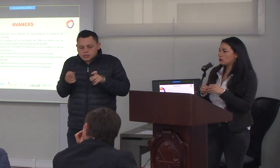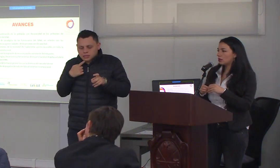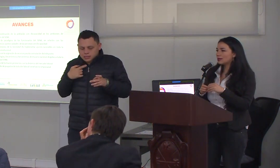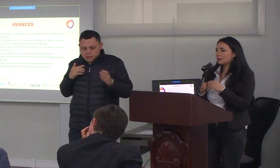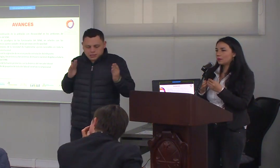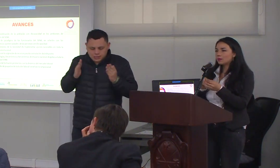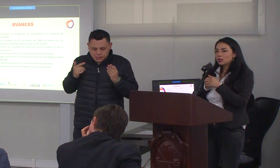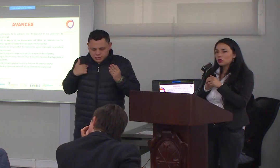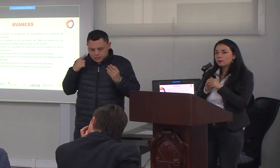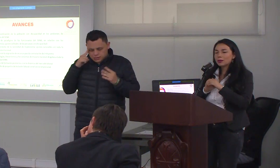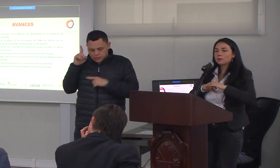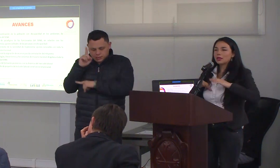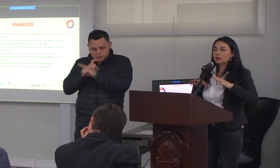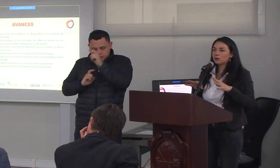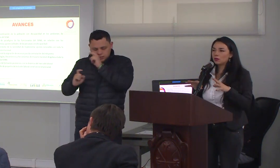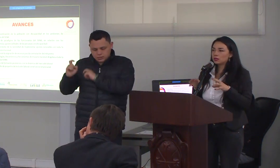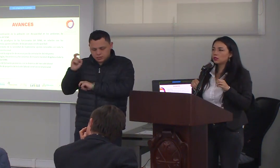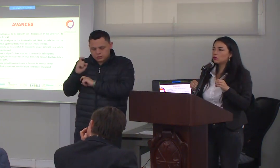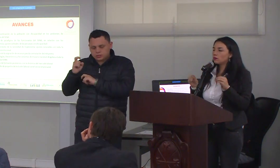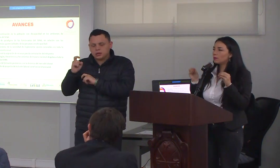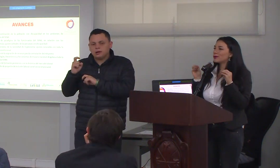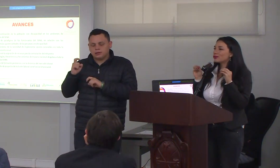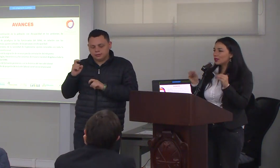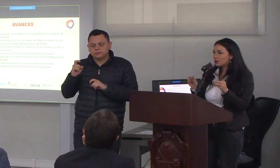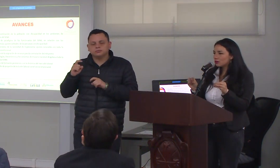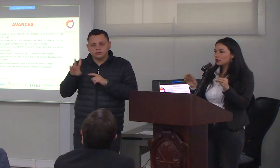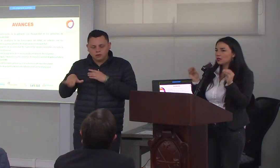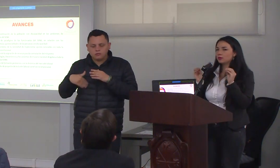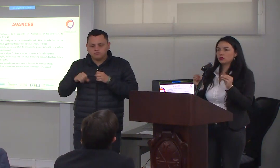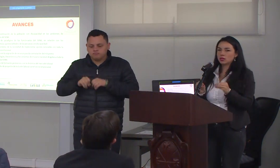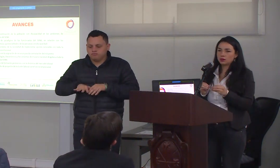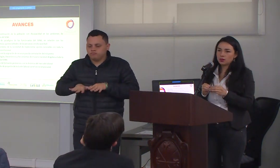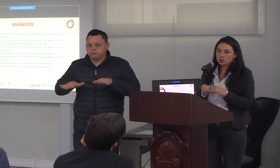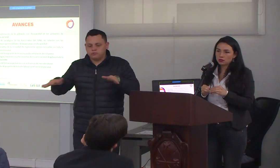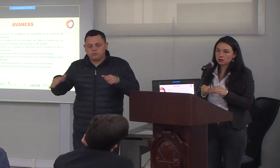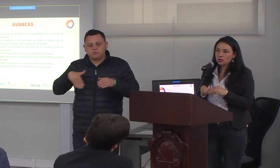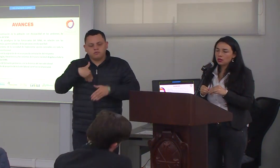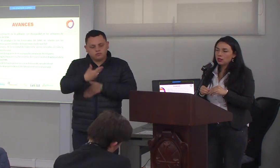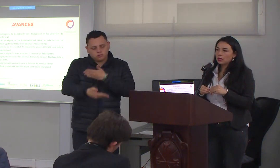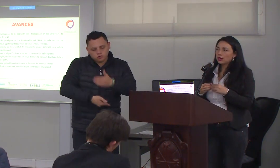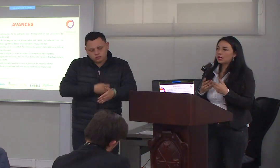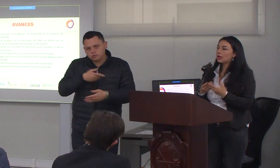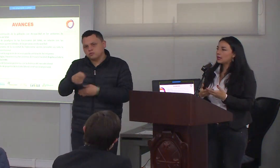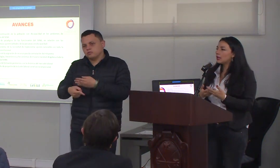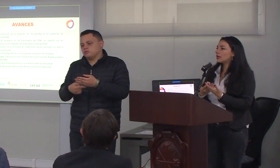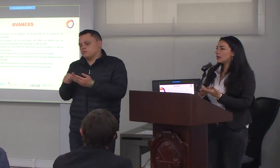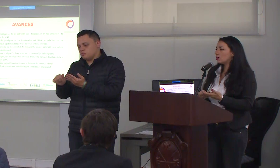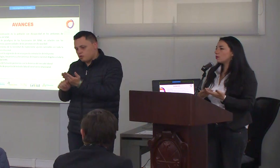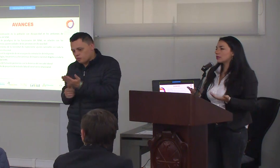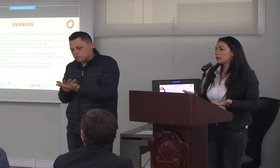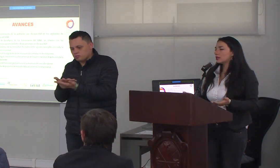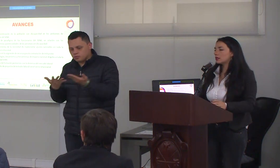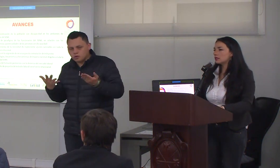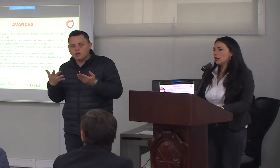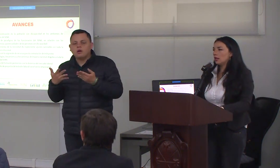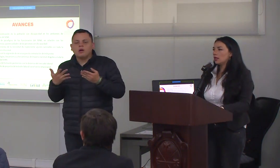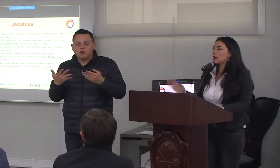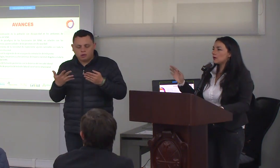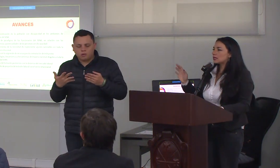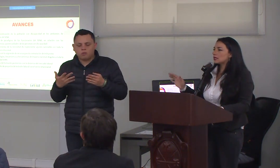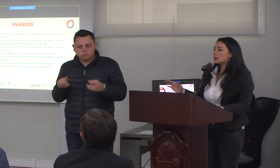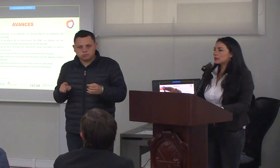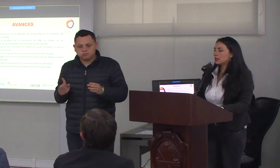confrontaciones permitió permear, como les digo, procesos y procedimientos que han generado pues grandes